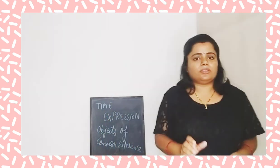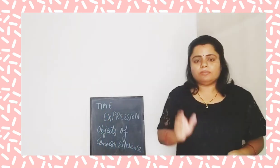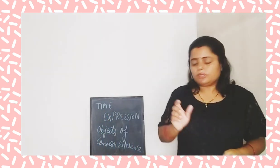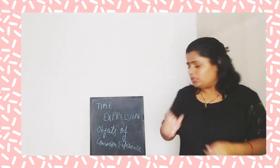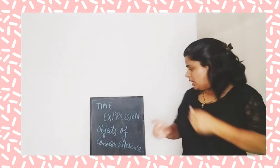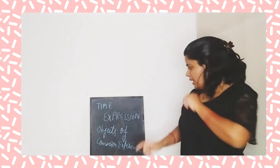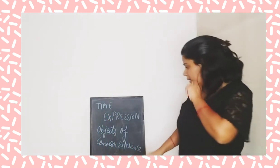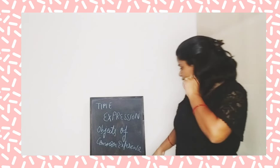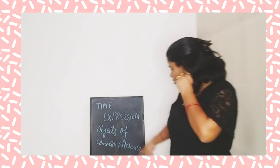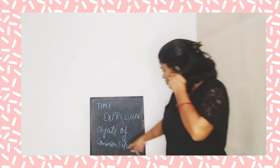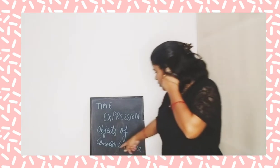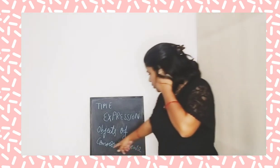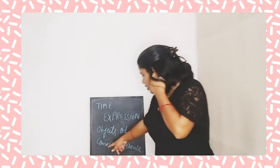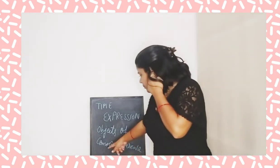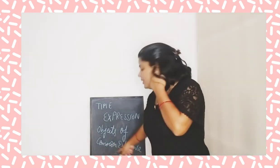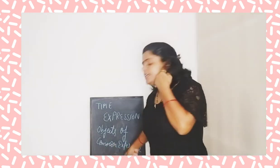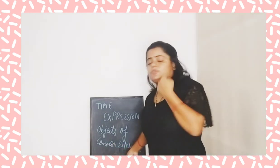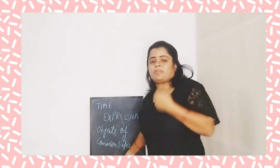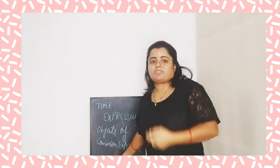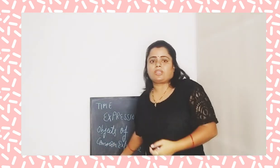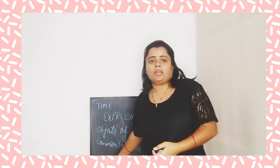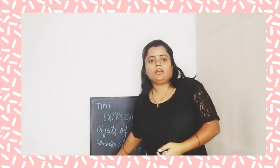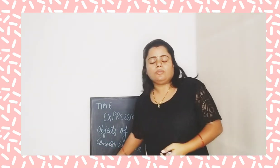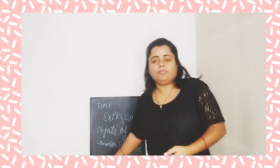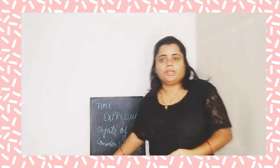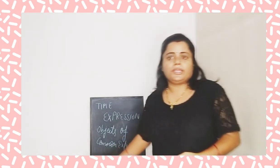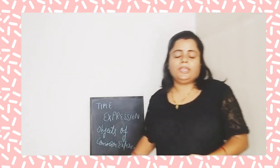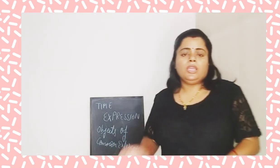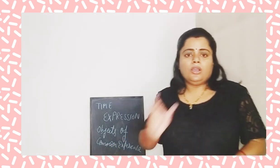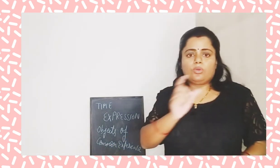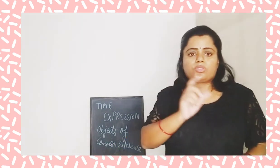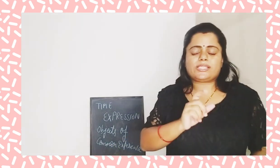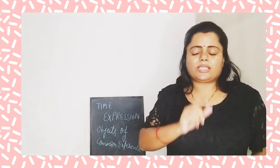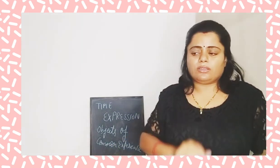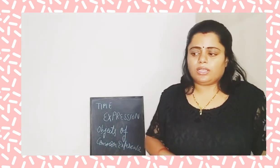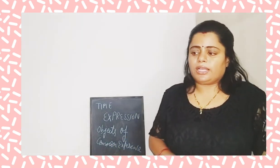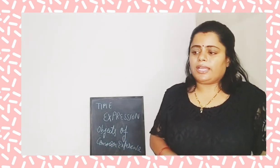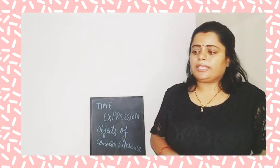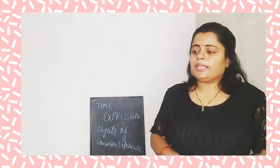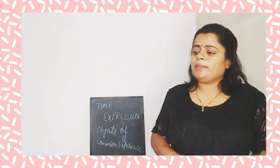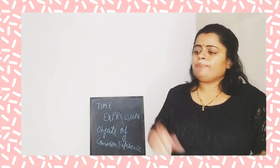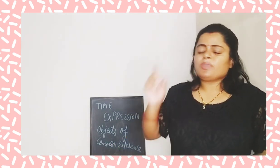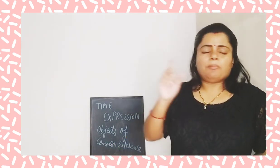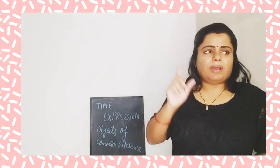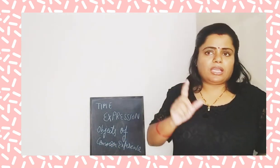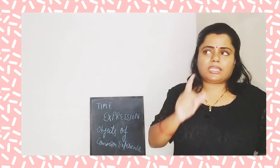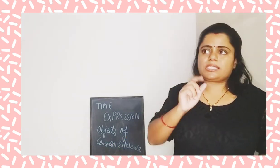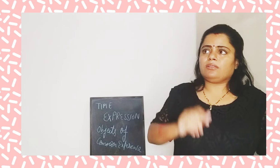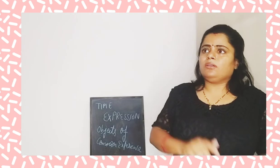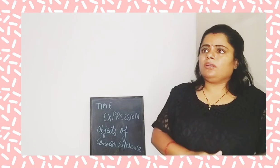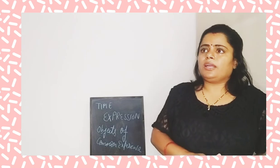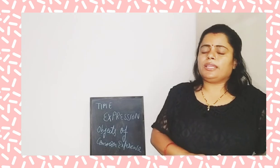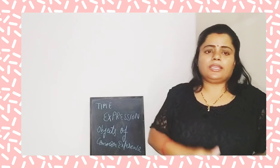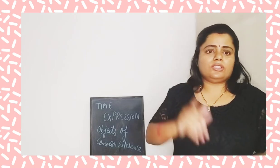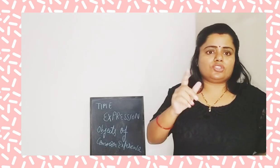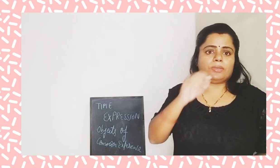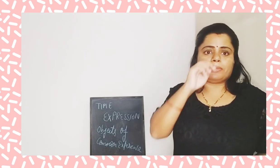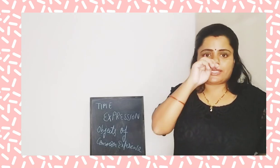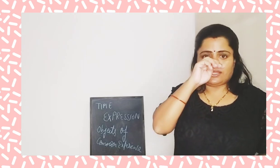द लगाएंगे क्योंकि वो कॉमन एक्सप्रेशन का वर्ड है. उसके साथ द लगाएंगे, पार्क के साथ द लगाएंगे, जिम के साथ द.